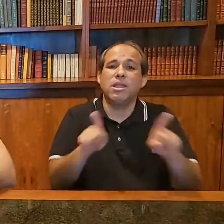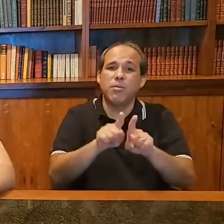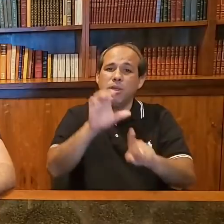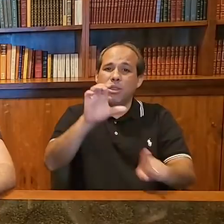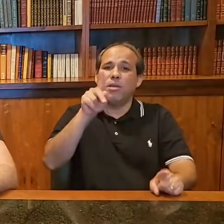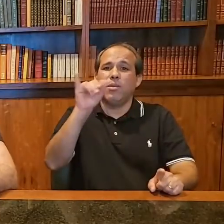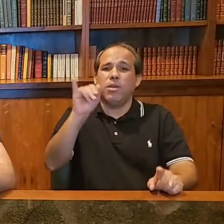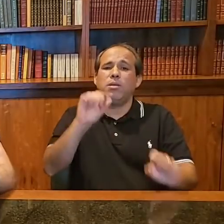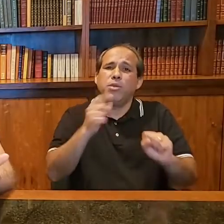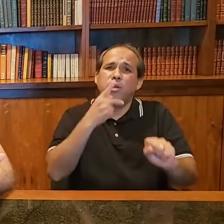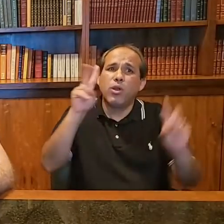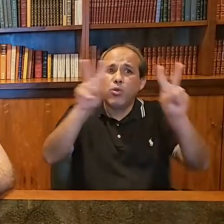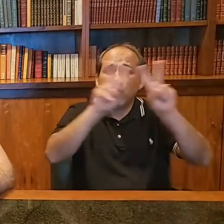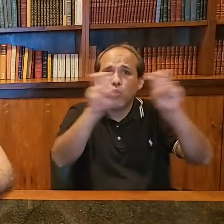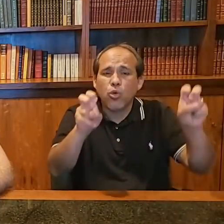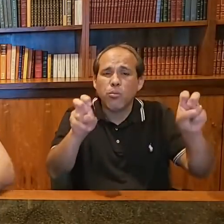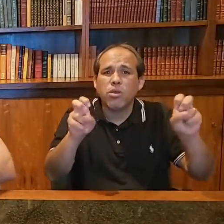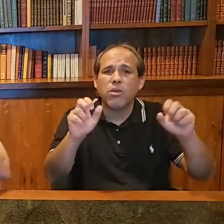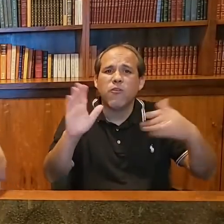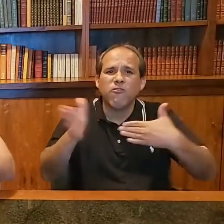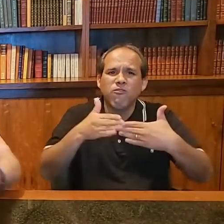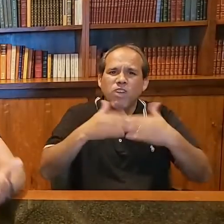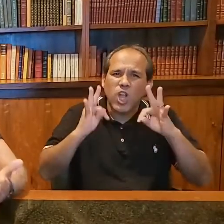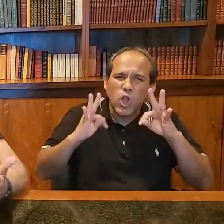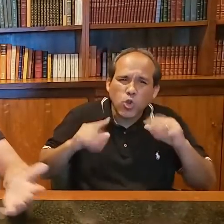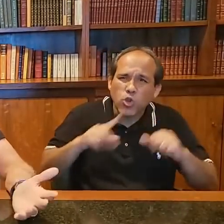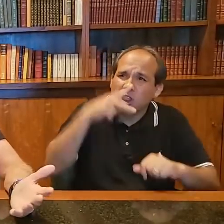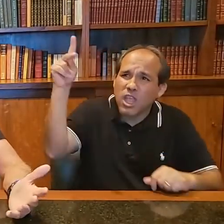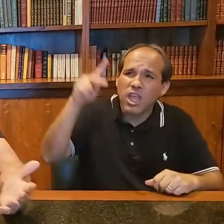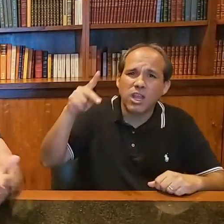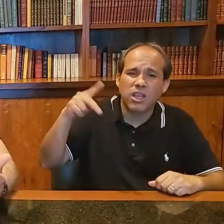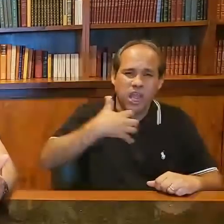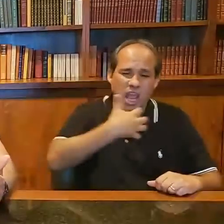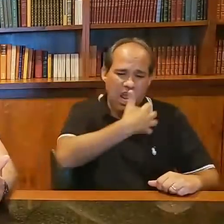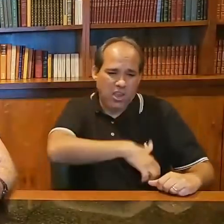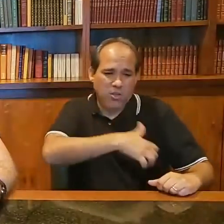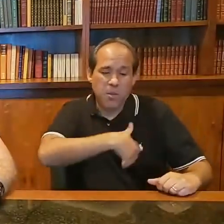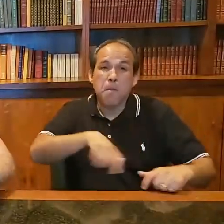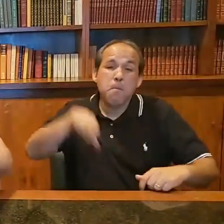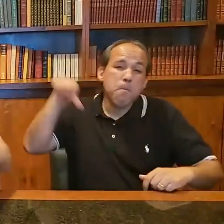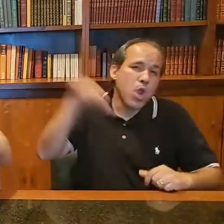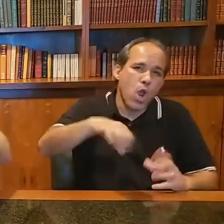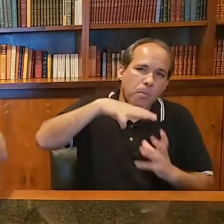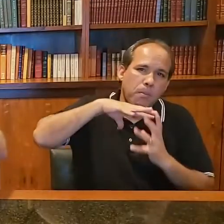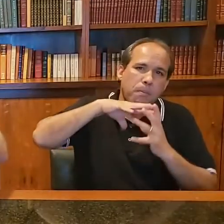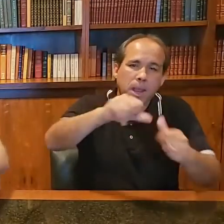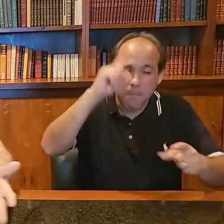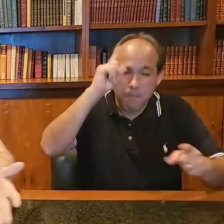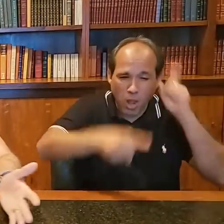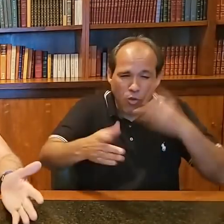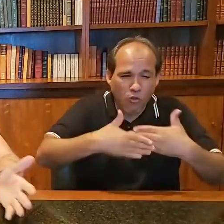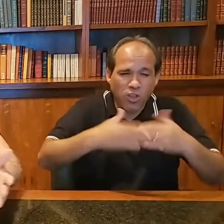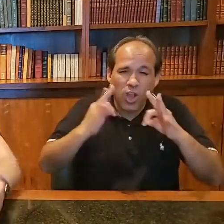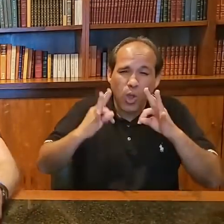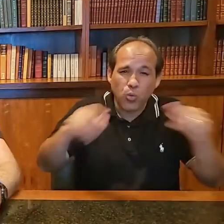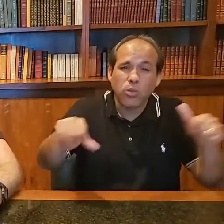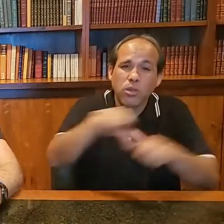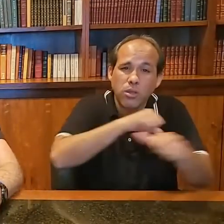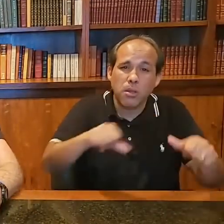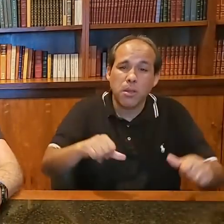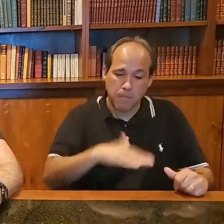sobre o lockdown da Argentina, o país que mais fechou tudo no mundo e é um dos países que mais morre por milhão de